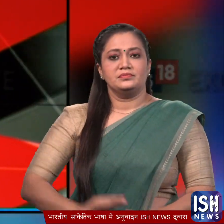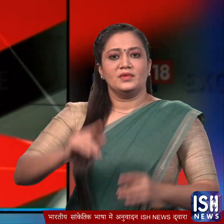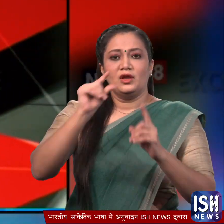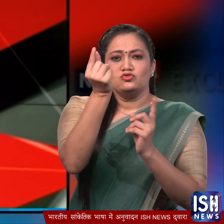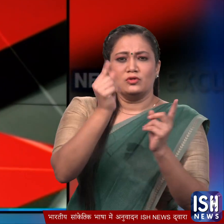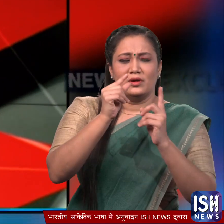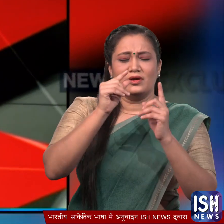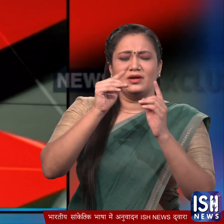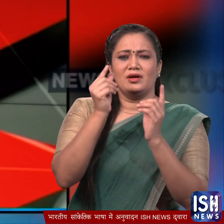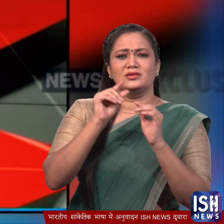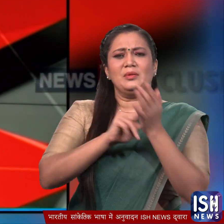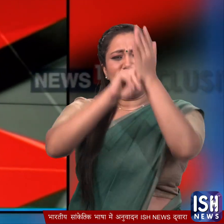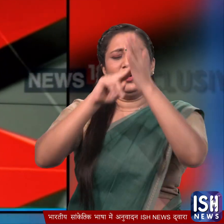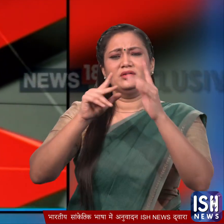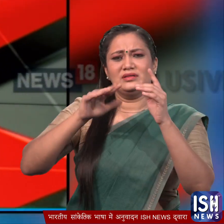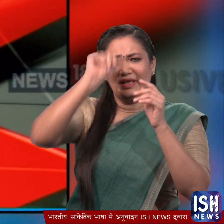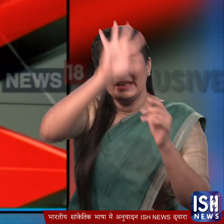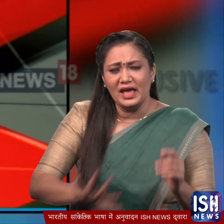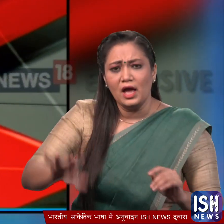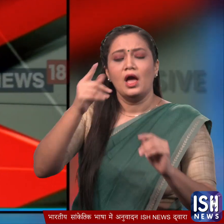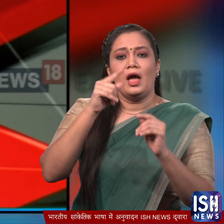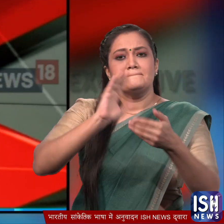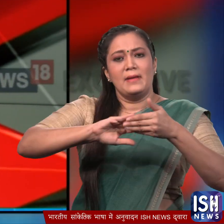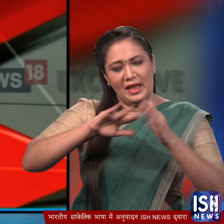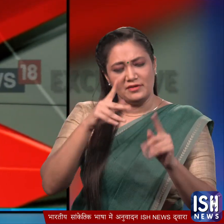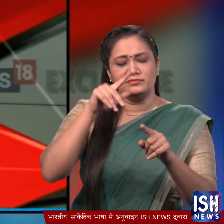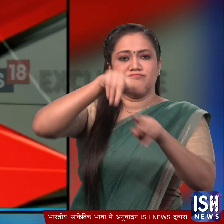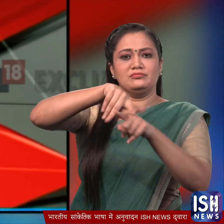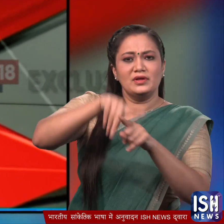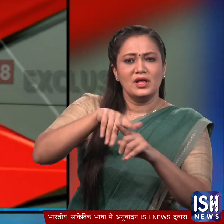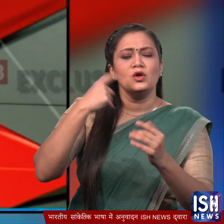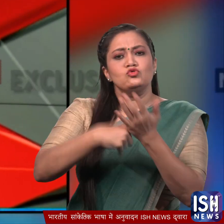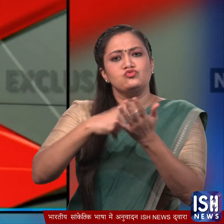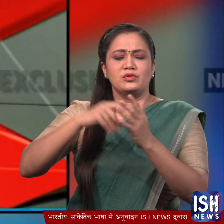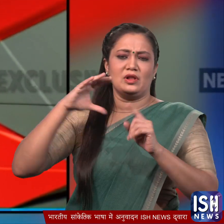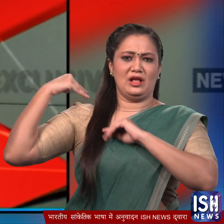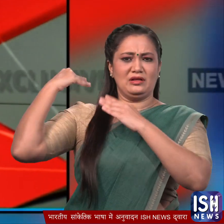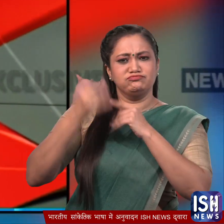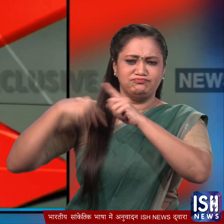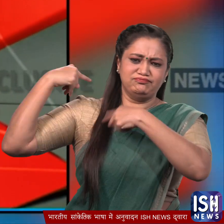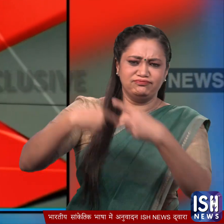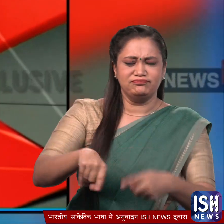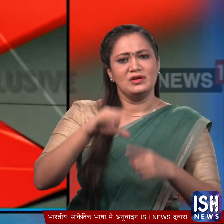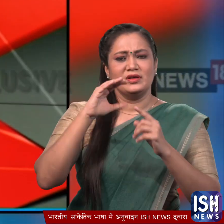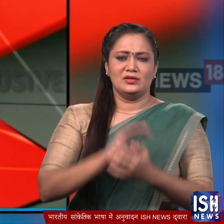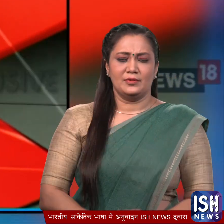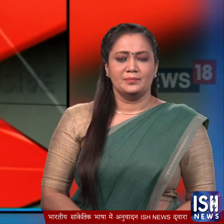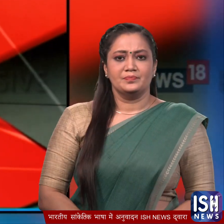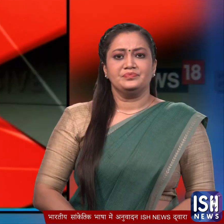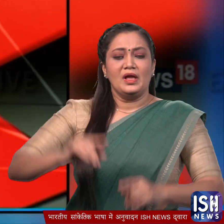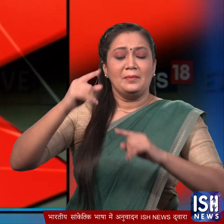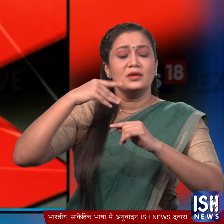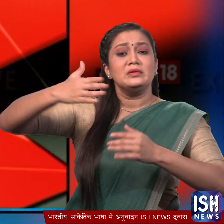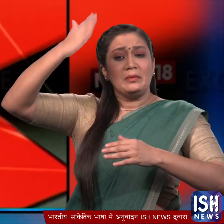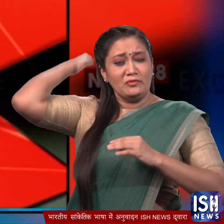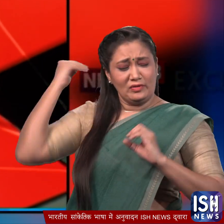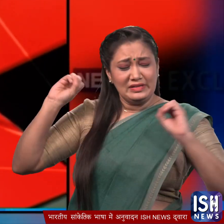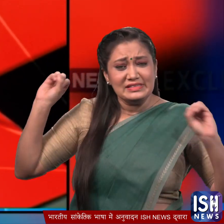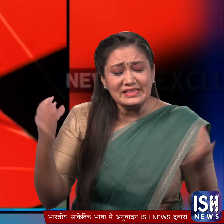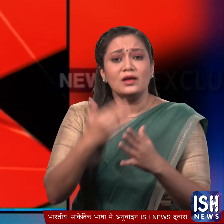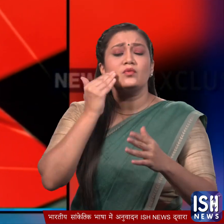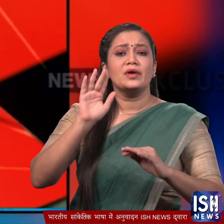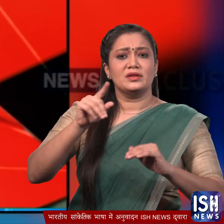आतिशबाजी से घोड़ी बिदक गई और वो दूल्हे को लेकर वहां से भाग निकली। इस घटना का एक वीडियो भी सामने आया, जिसमें वहां बारात के स्वागत की